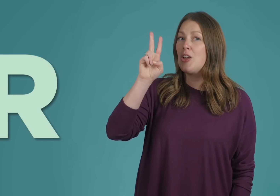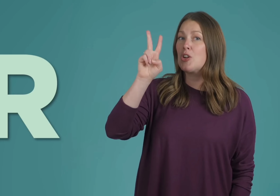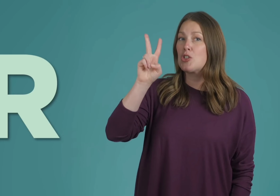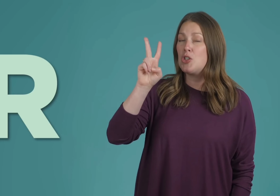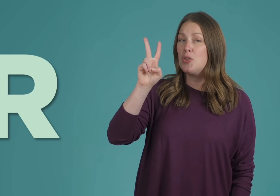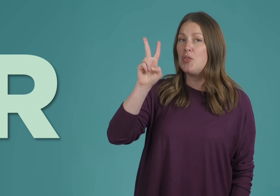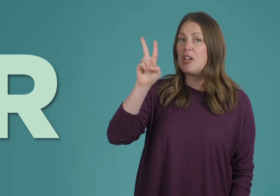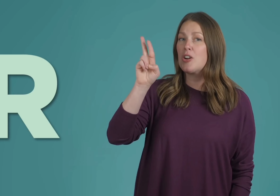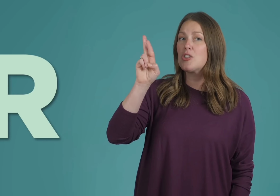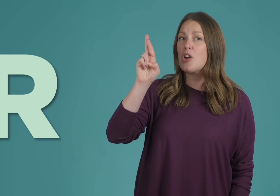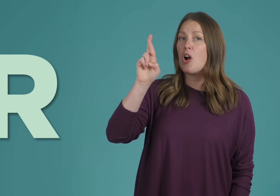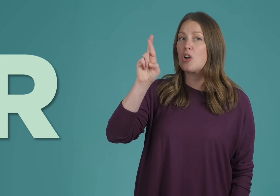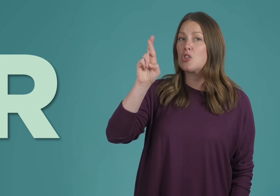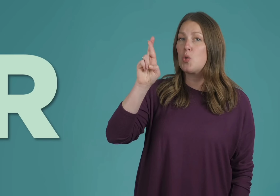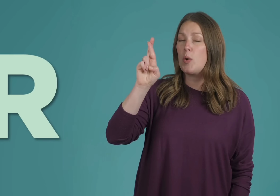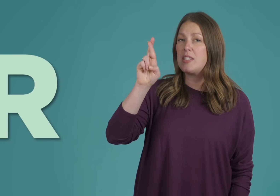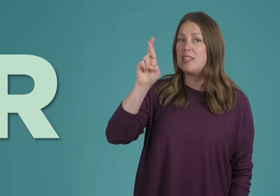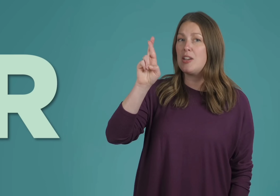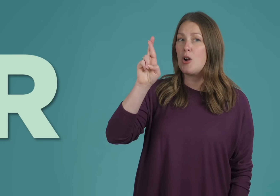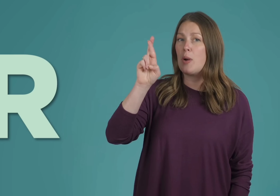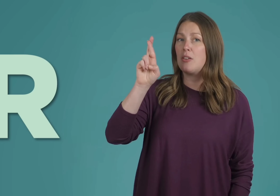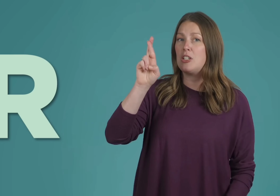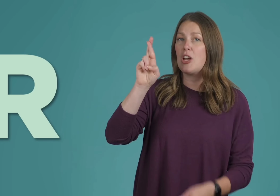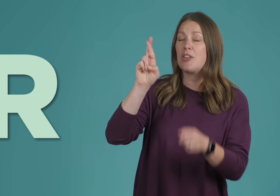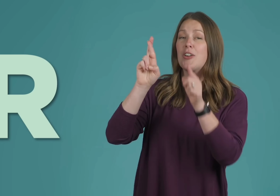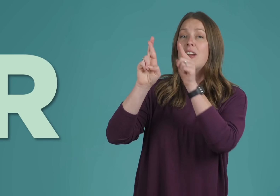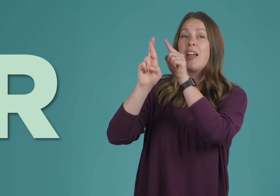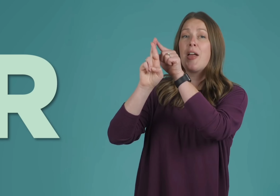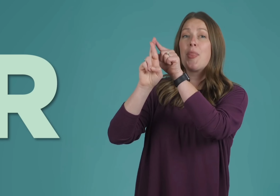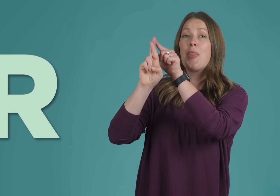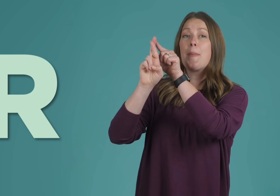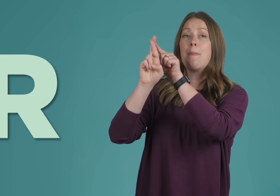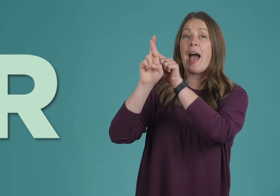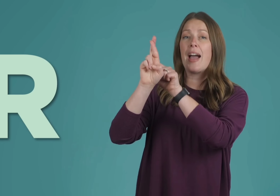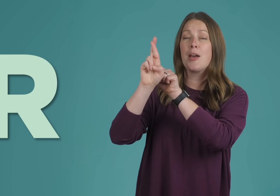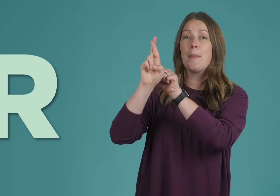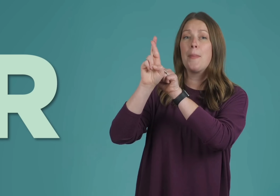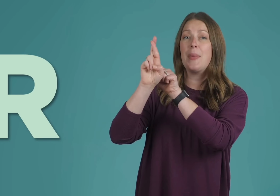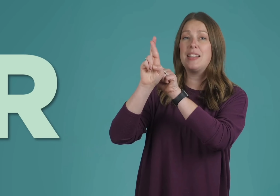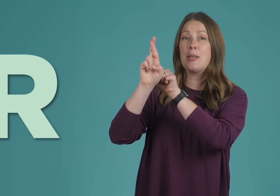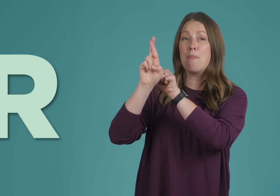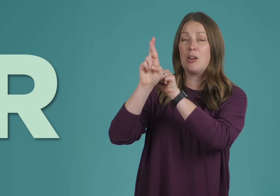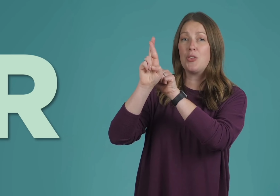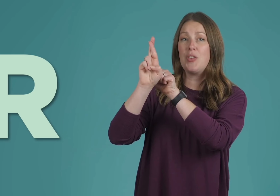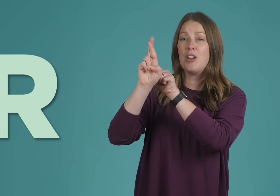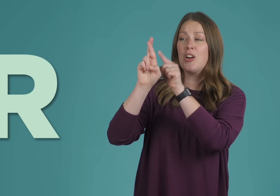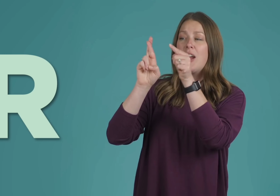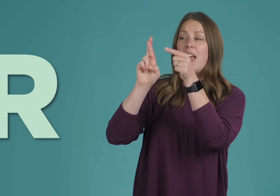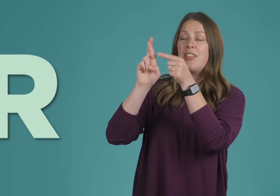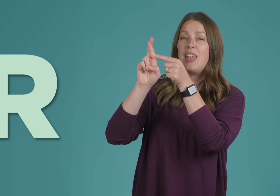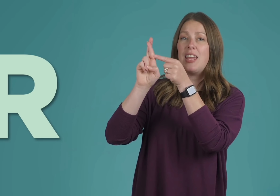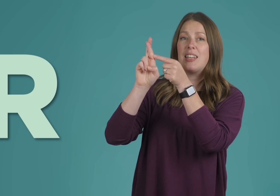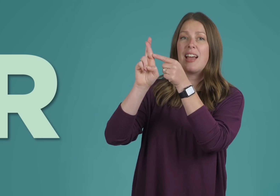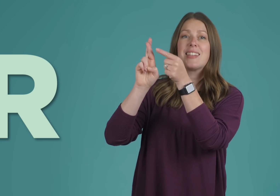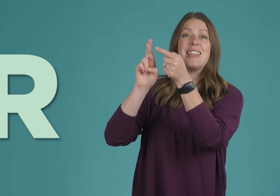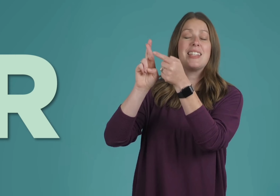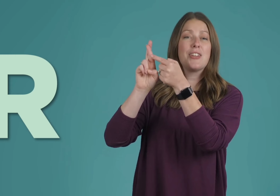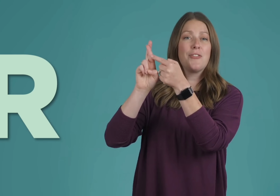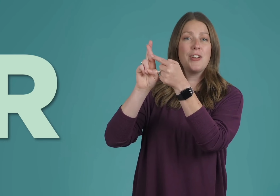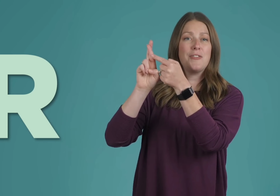Your 2 fingers are twisted around each other. Bí a ṣe The back is the middle finger and the index is the front